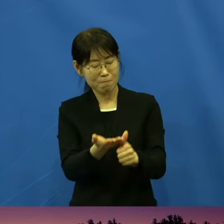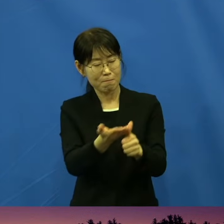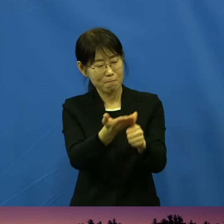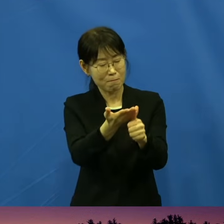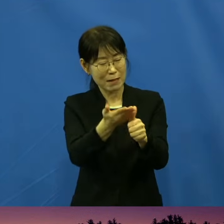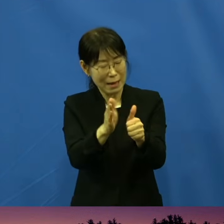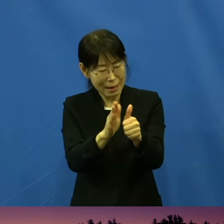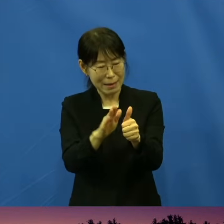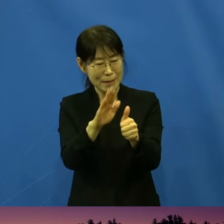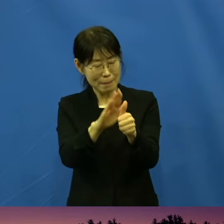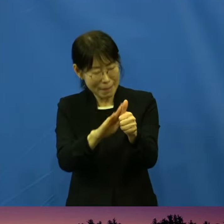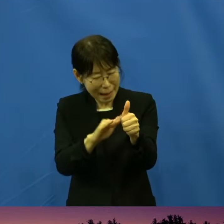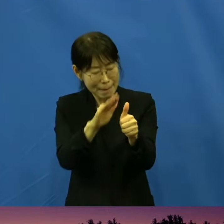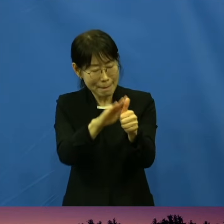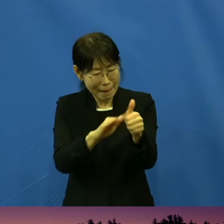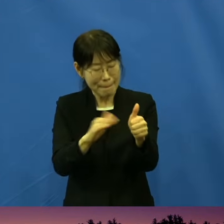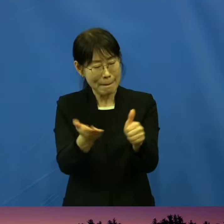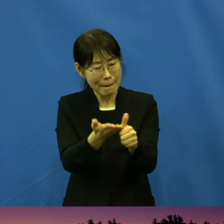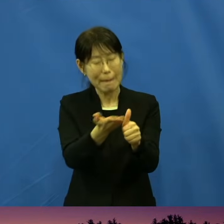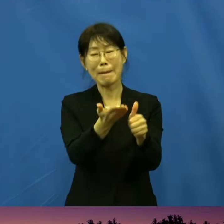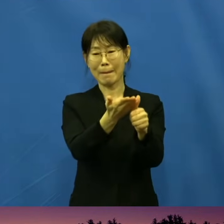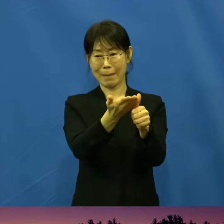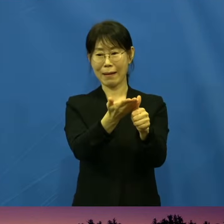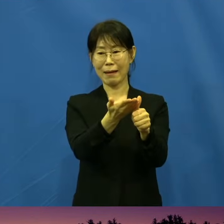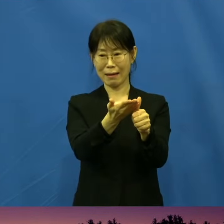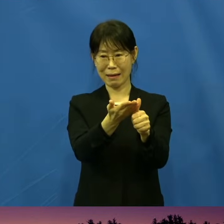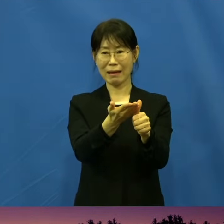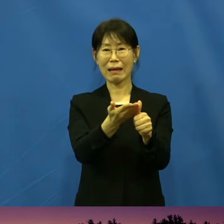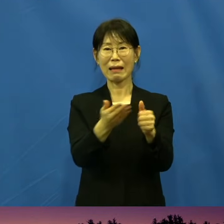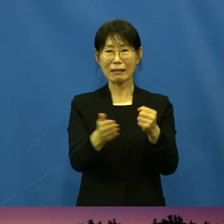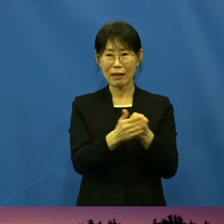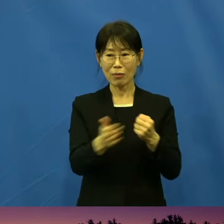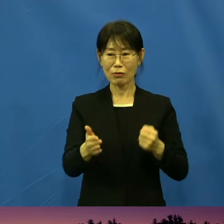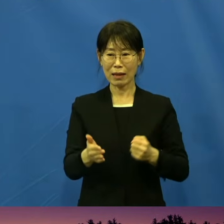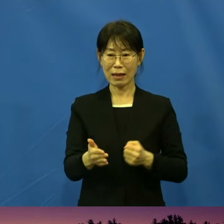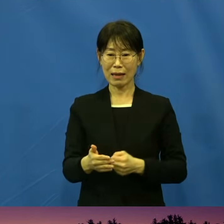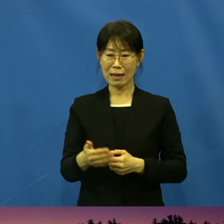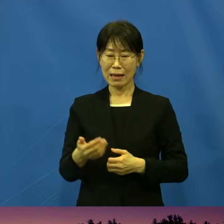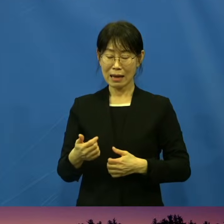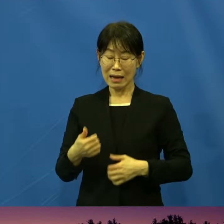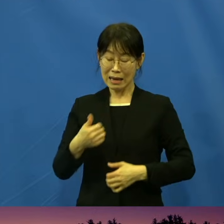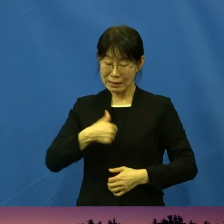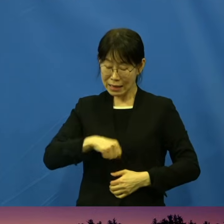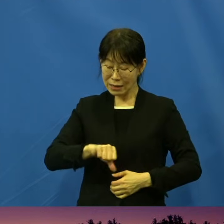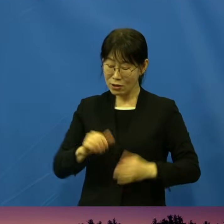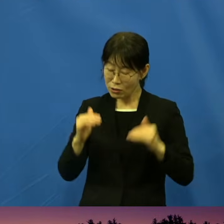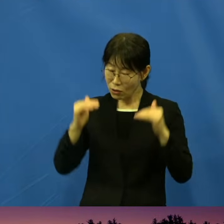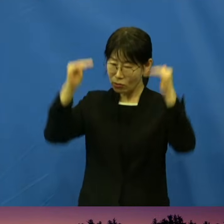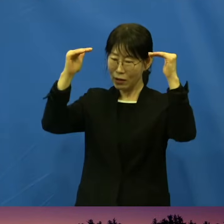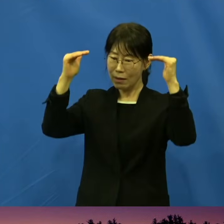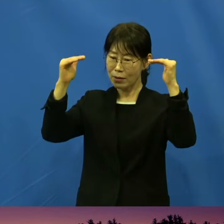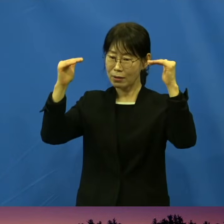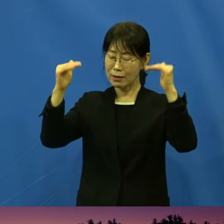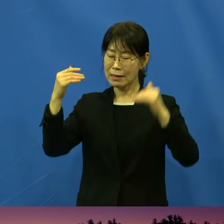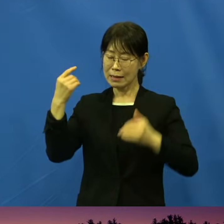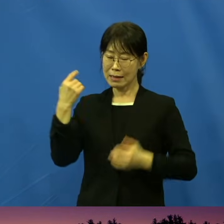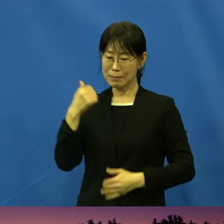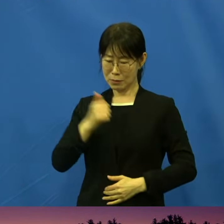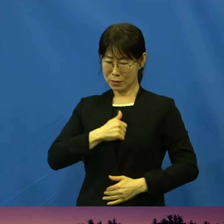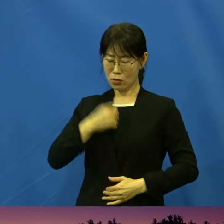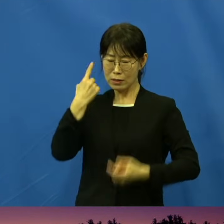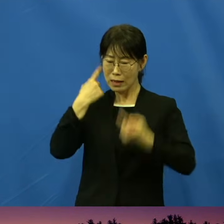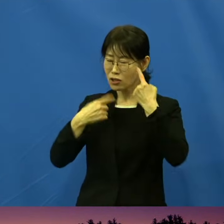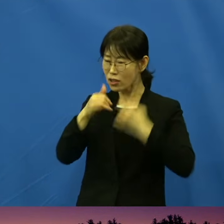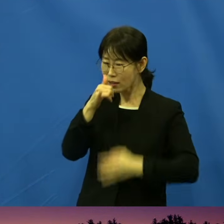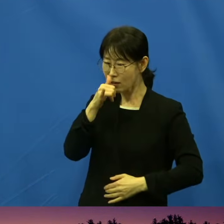자존심으로 똘똘 뭉쳐 있고 자존심을 건드리면 그냥 폭발하는 이런 문화 속에. 여러분, 이것이 왜 오늘 우리의 삶에